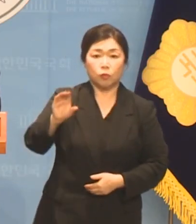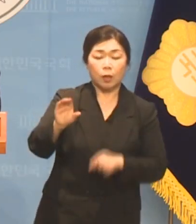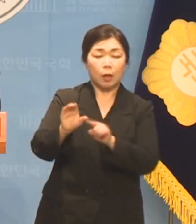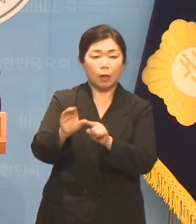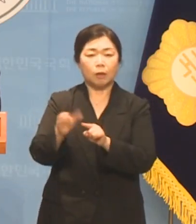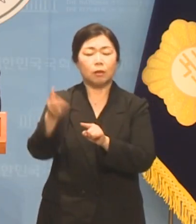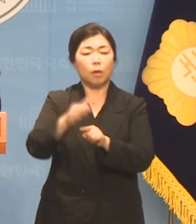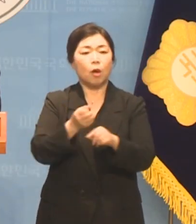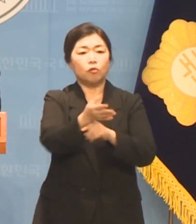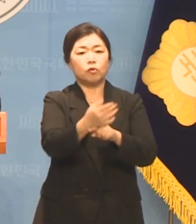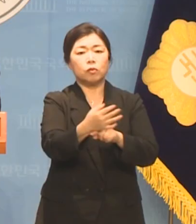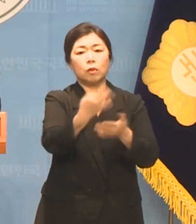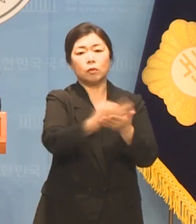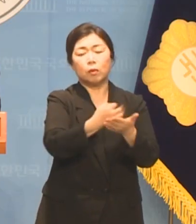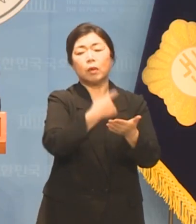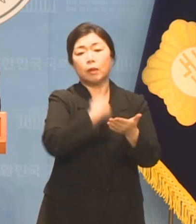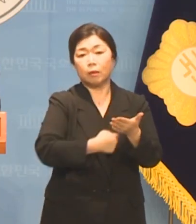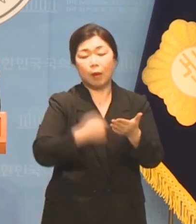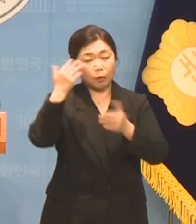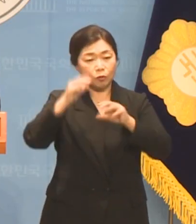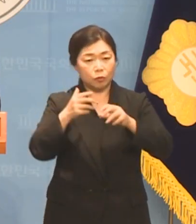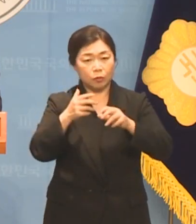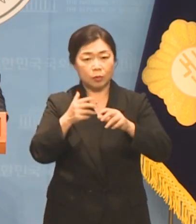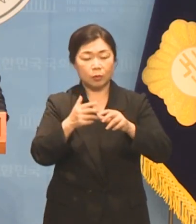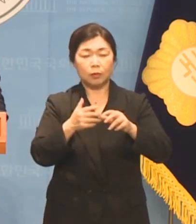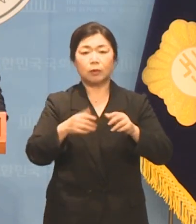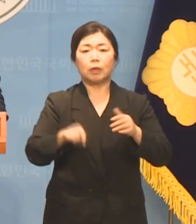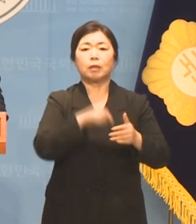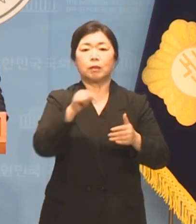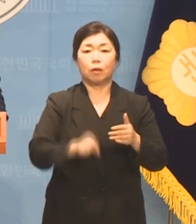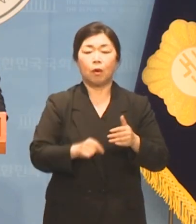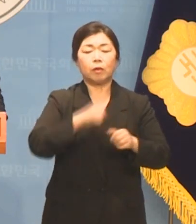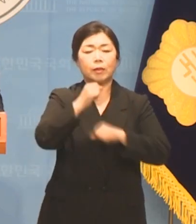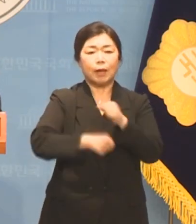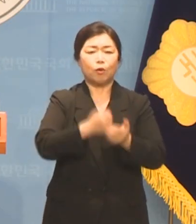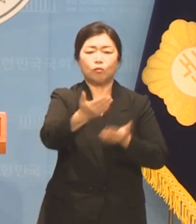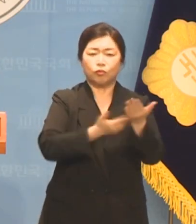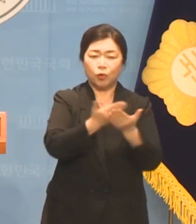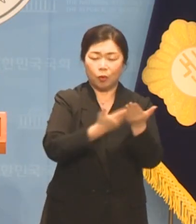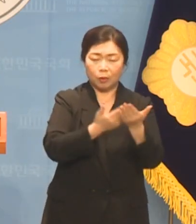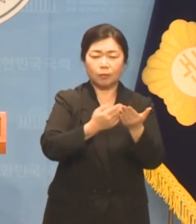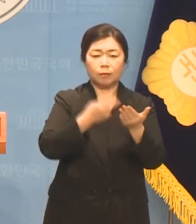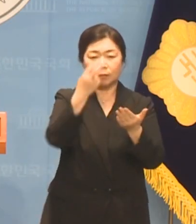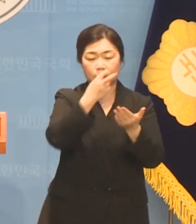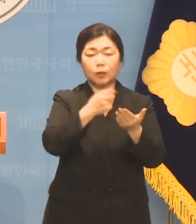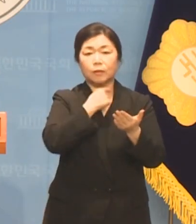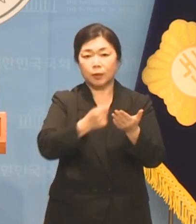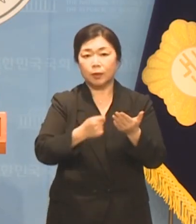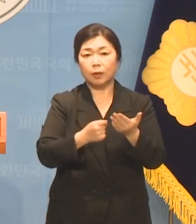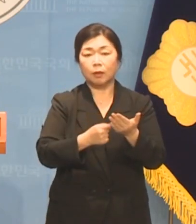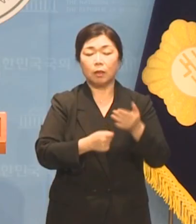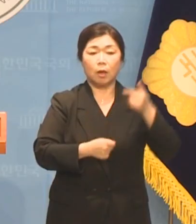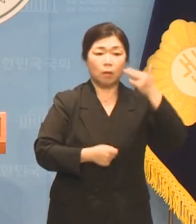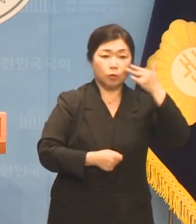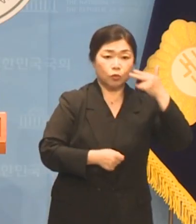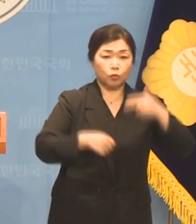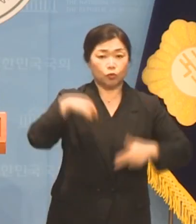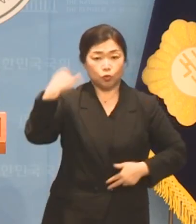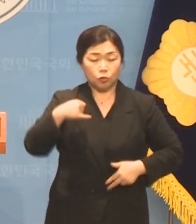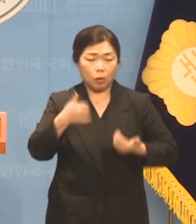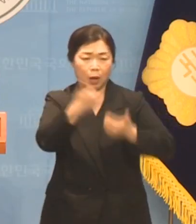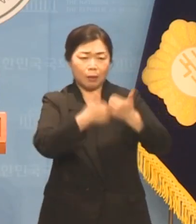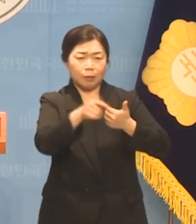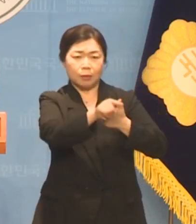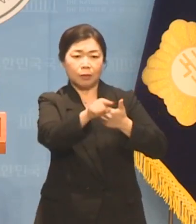수출로 먹고 산 대한민국을 위해 자유무역을 지키겠습니다. 미중 갈등과 같은 세계 통상 갈등